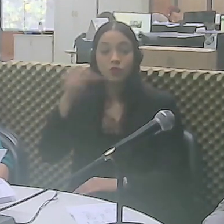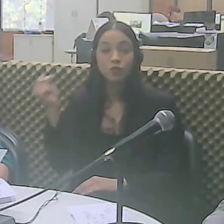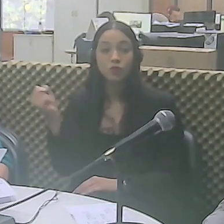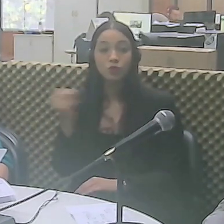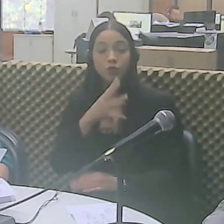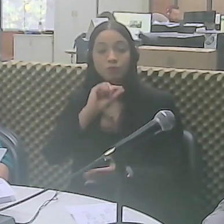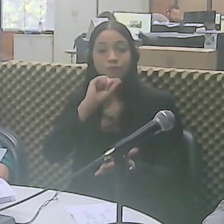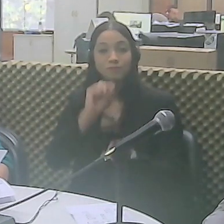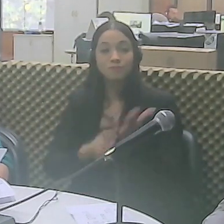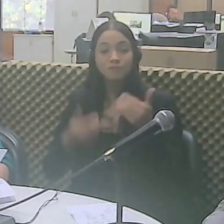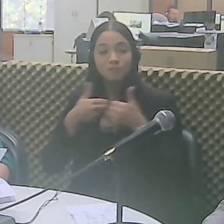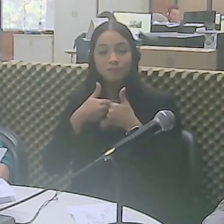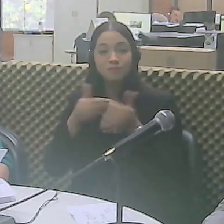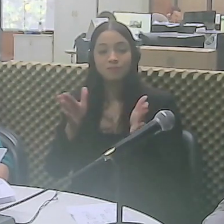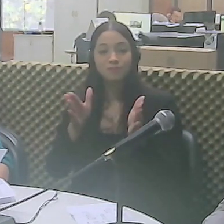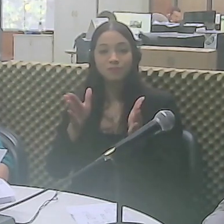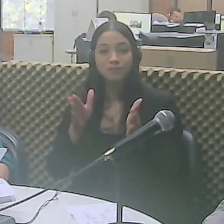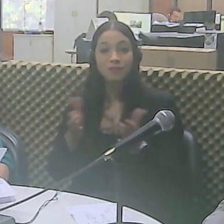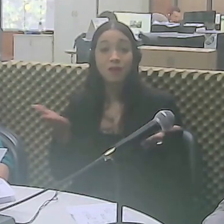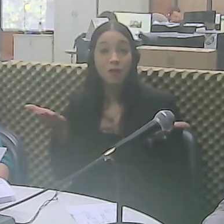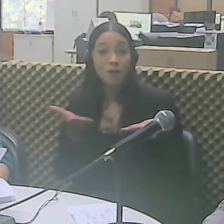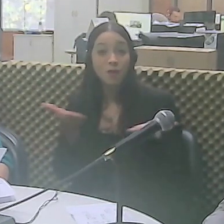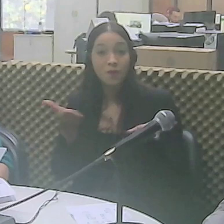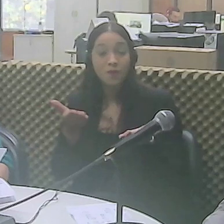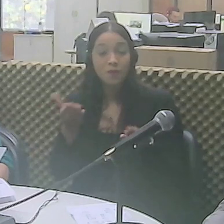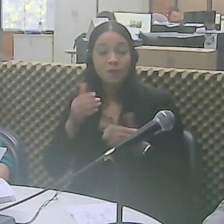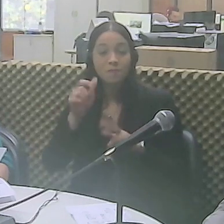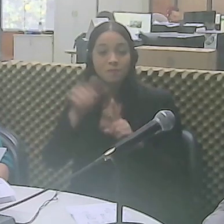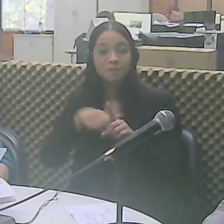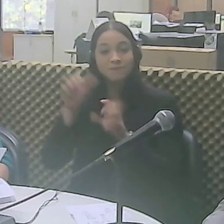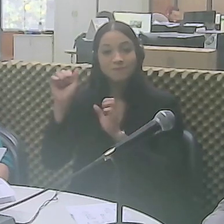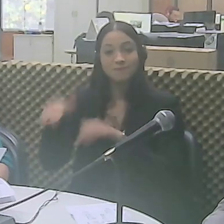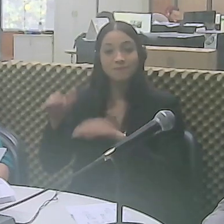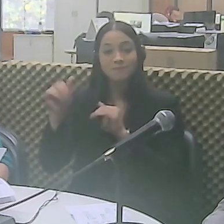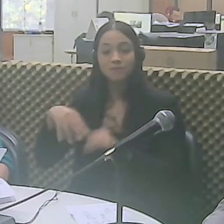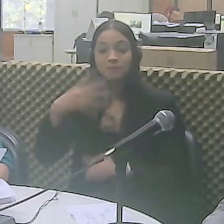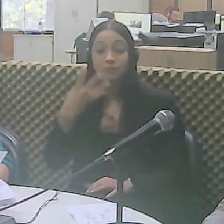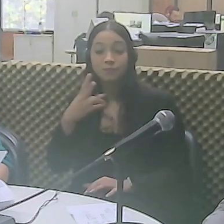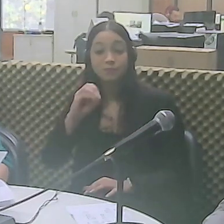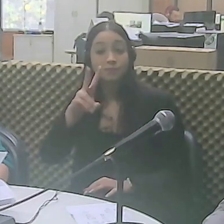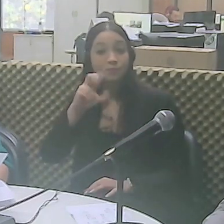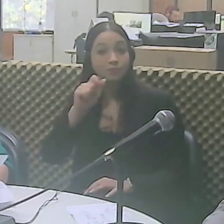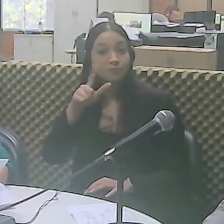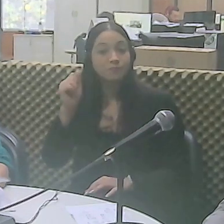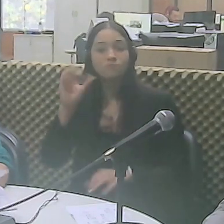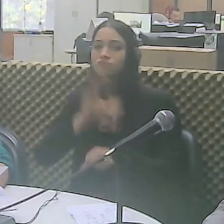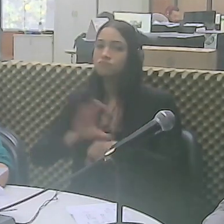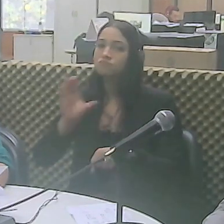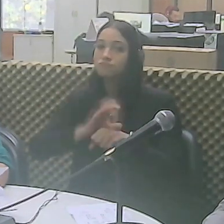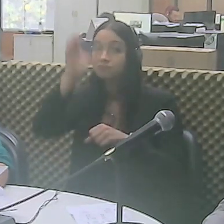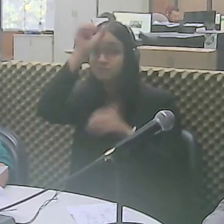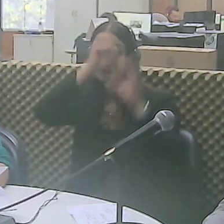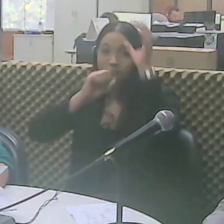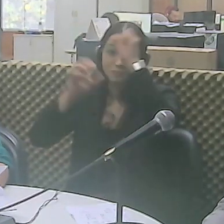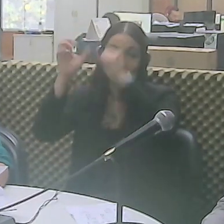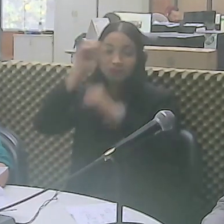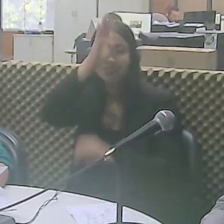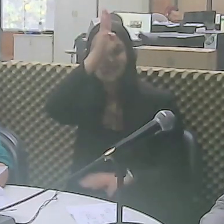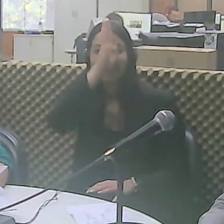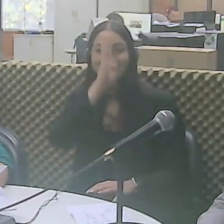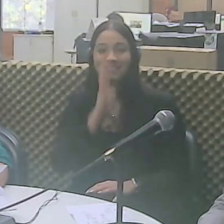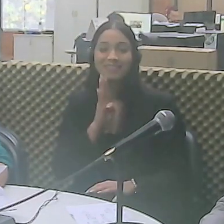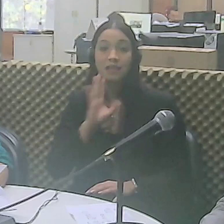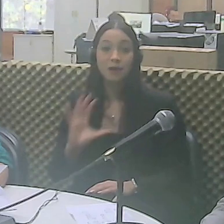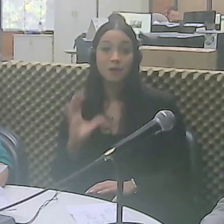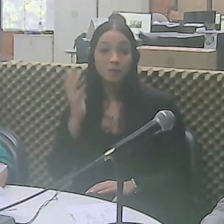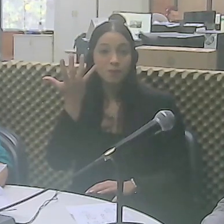novas inscrições abertas. Desta vez, para setembro. São 40 vagas para capacitação totalmente gratuita.